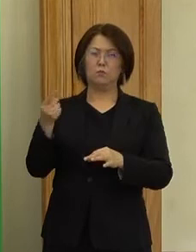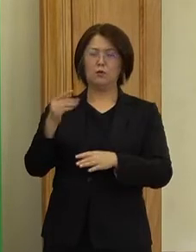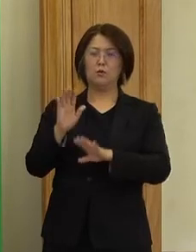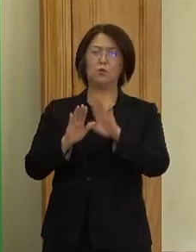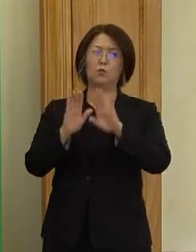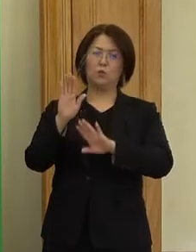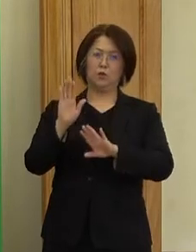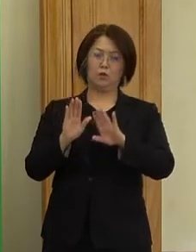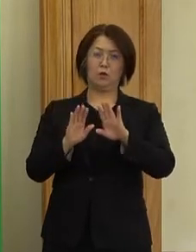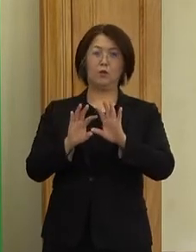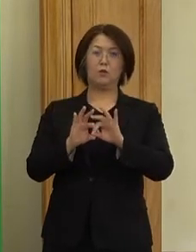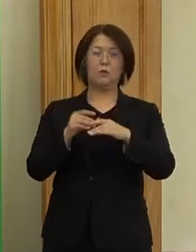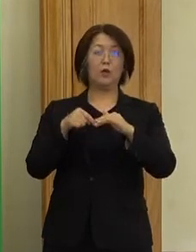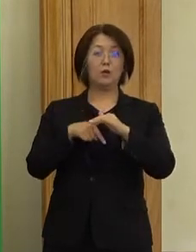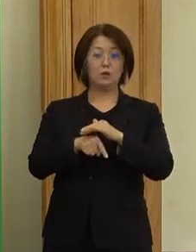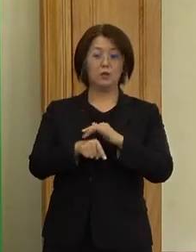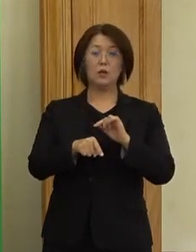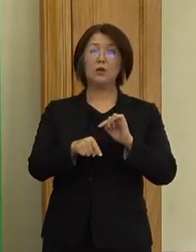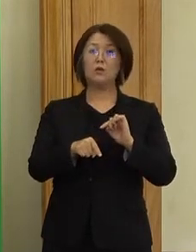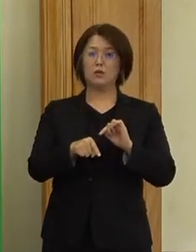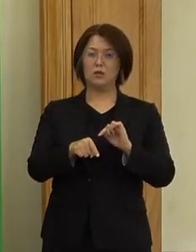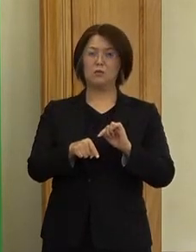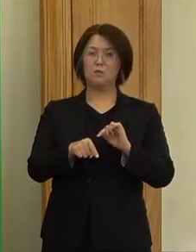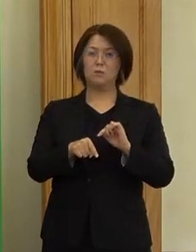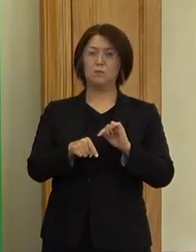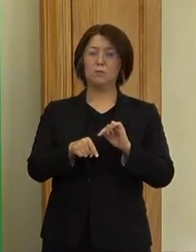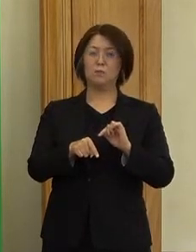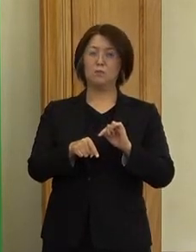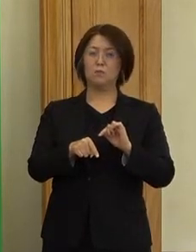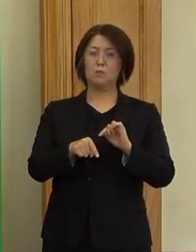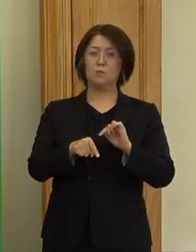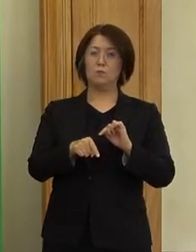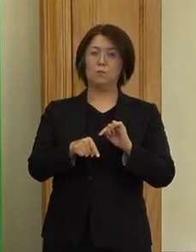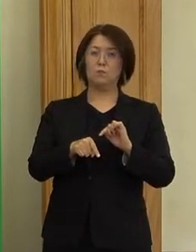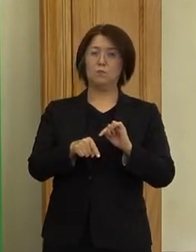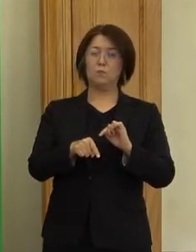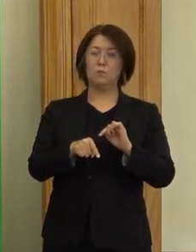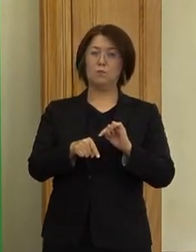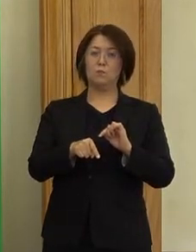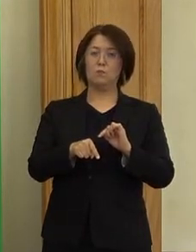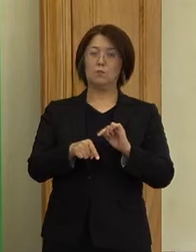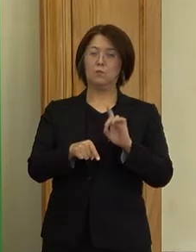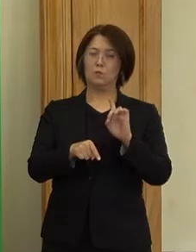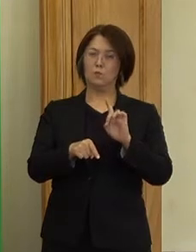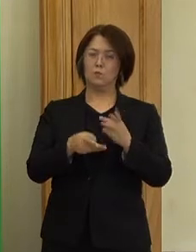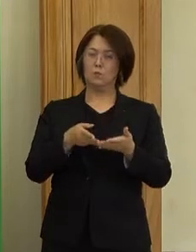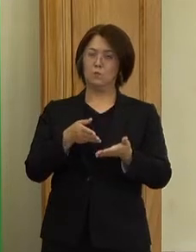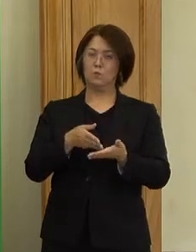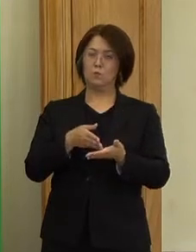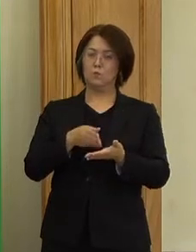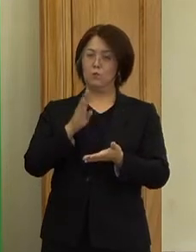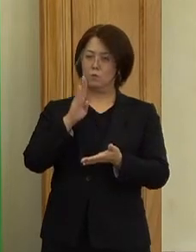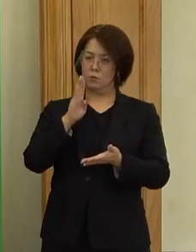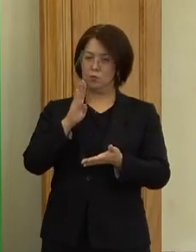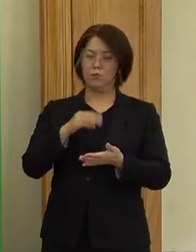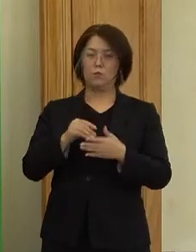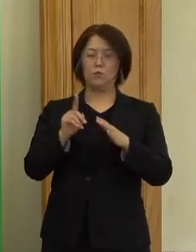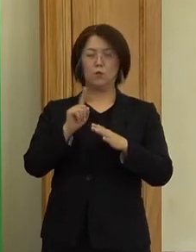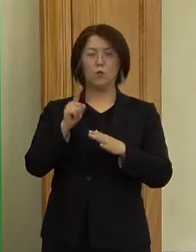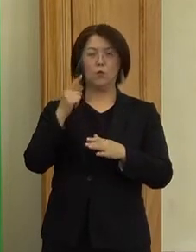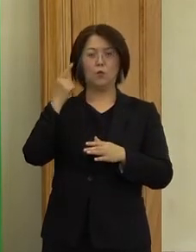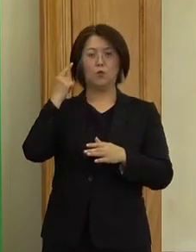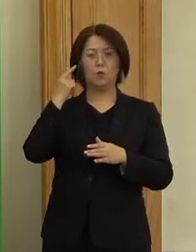ての、原因というかその理由みたいなものをまず教えて、知事としては今どういう